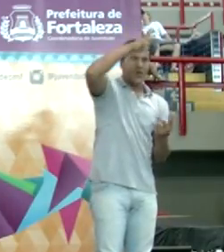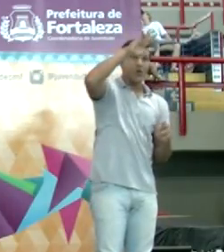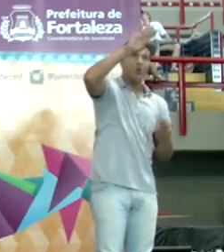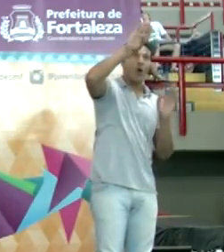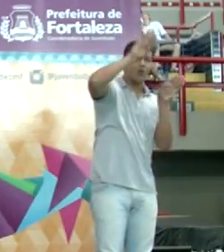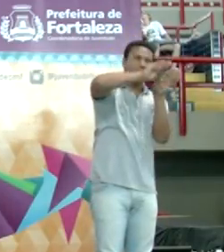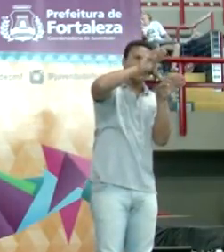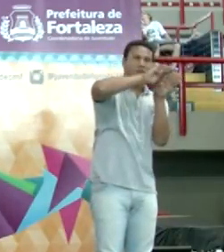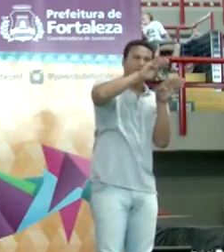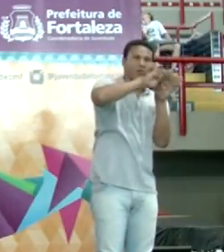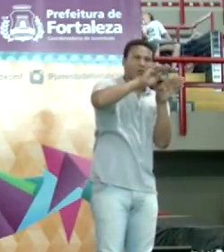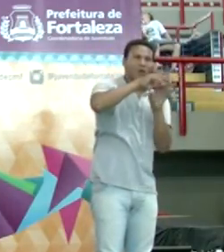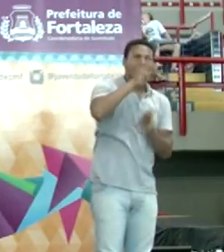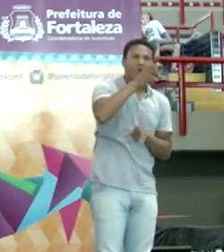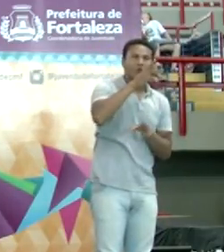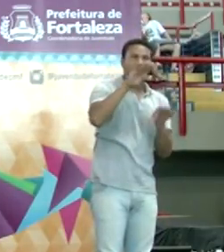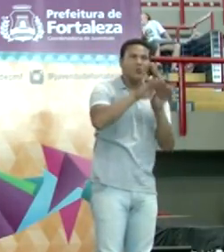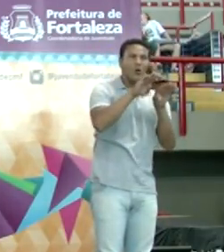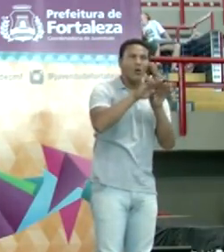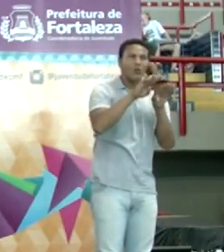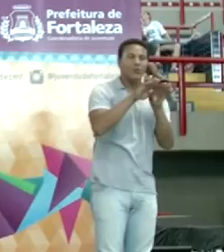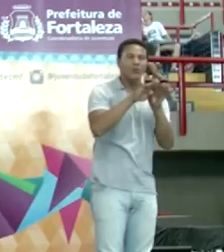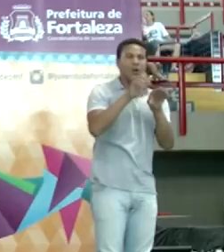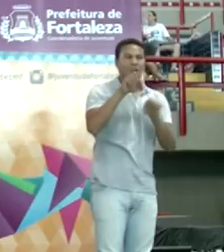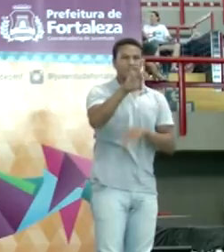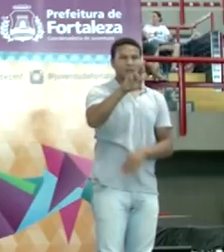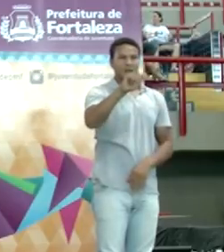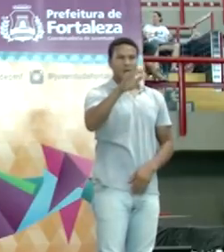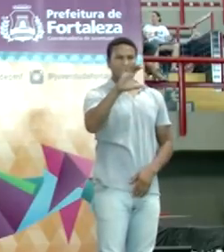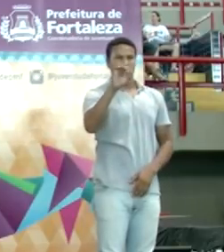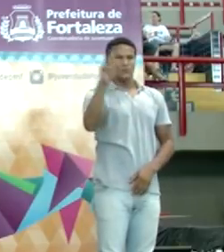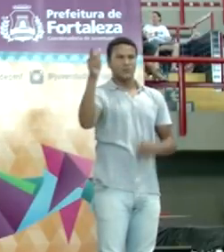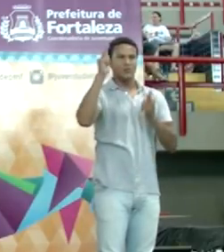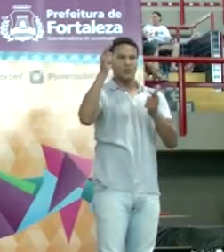dessa força? Tração. Qual é o nome dessa força?